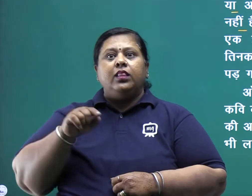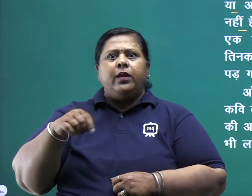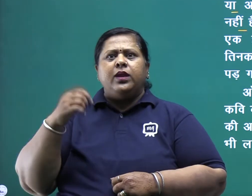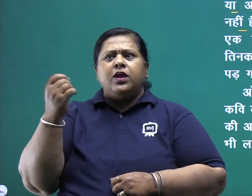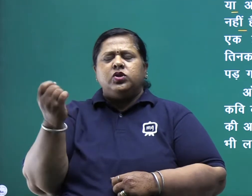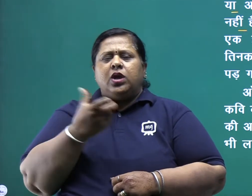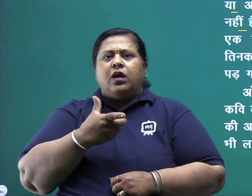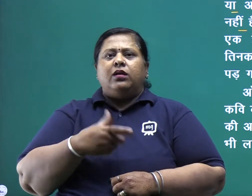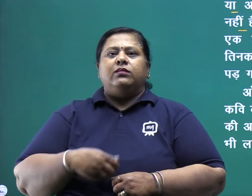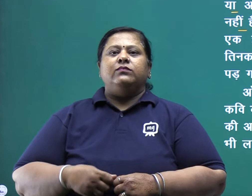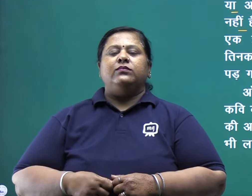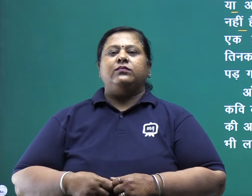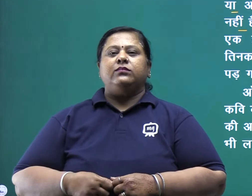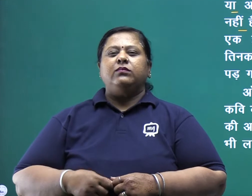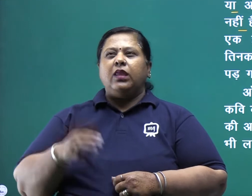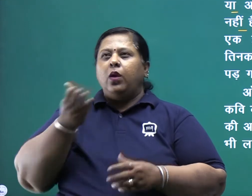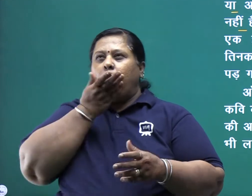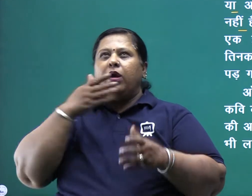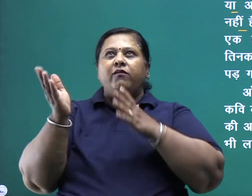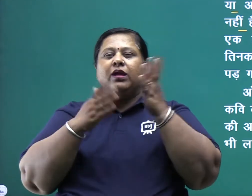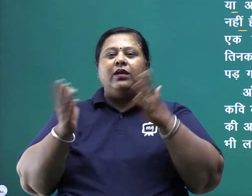तभी अचानक हवा के